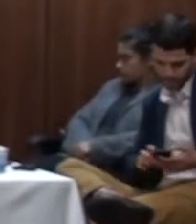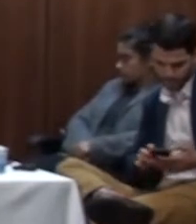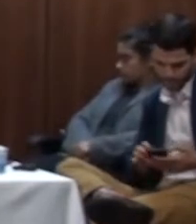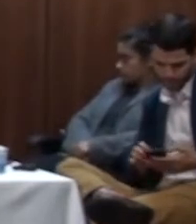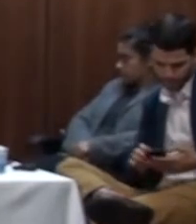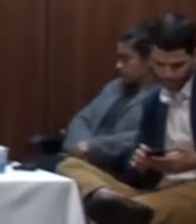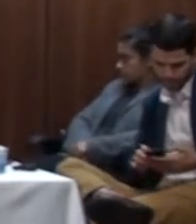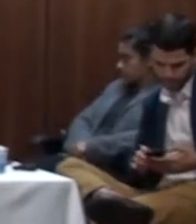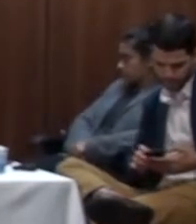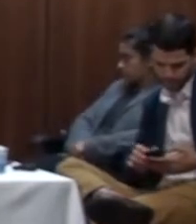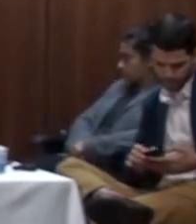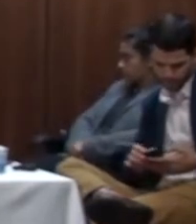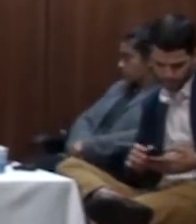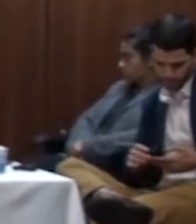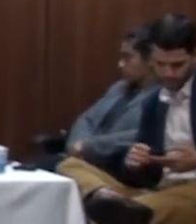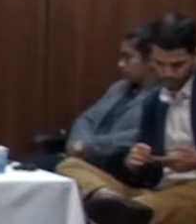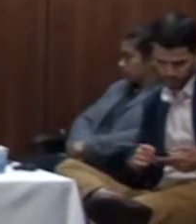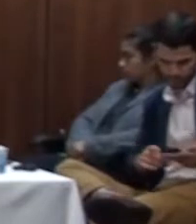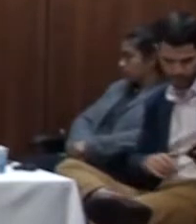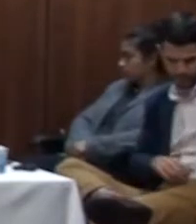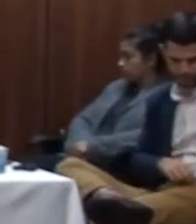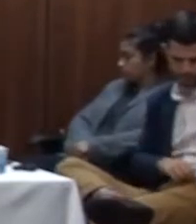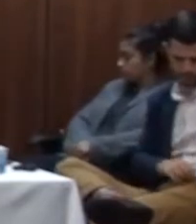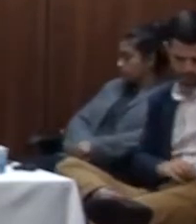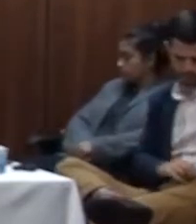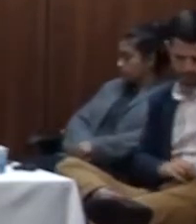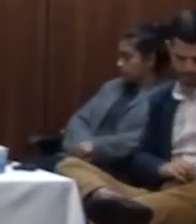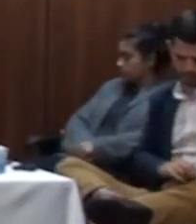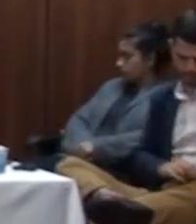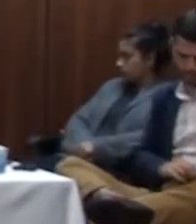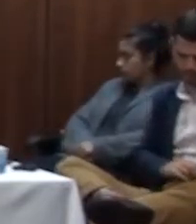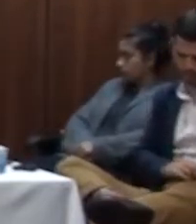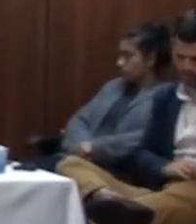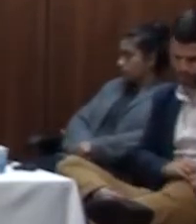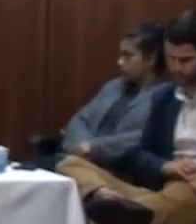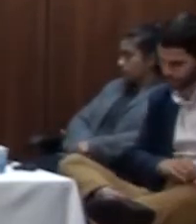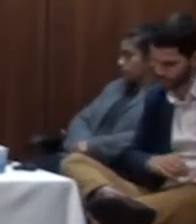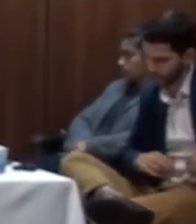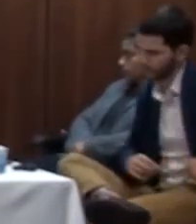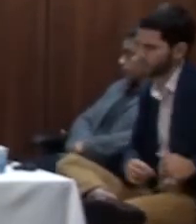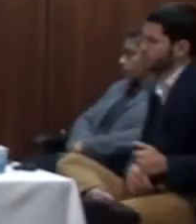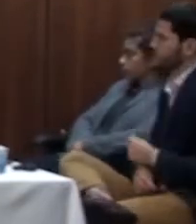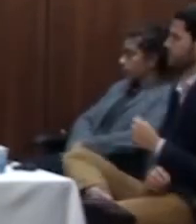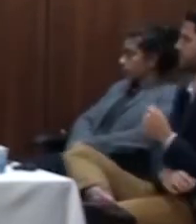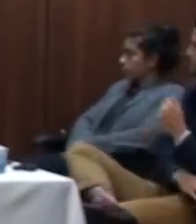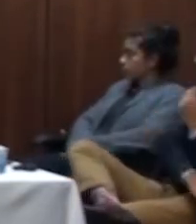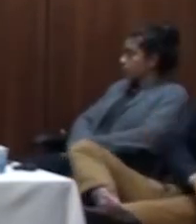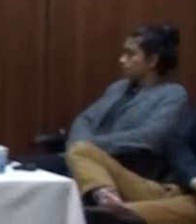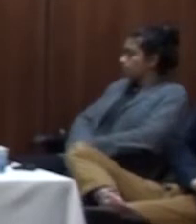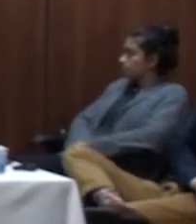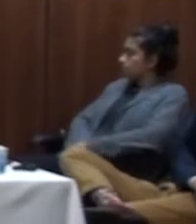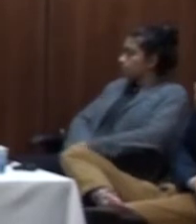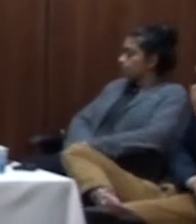funcionais estéticos, desculpe. A construção da vagina continua autorizada. Os tratamentos podem